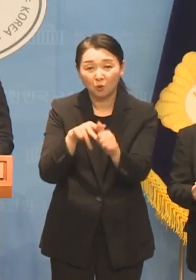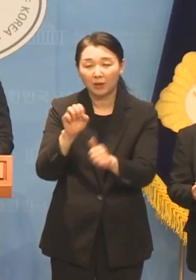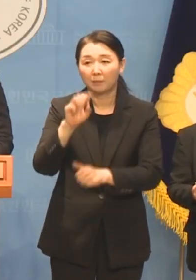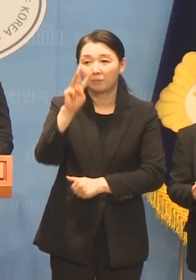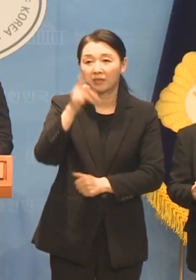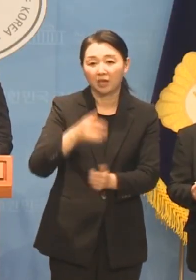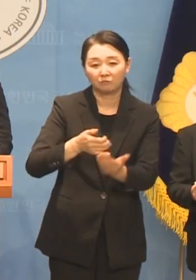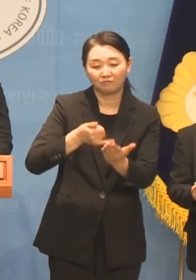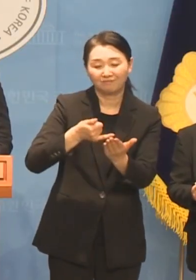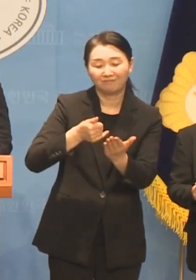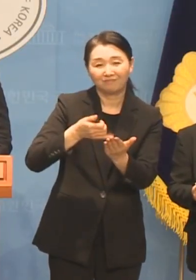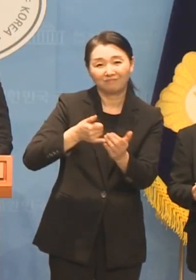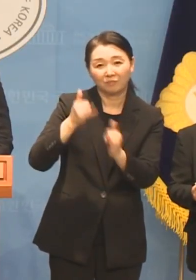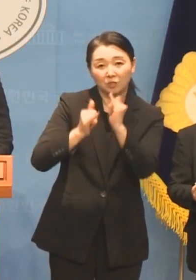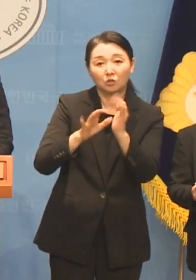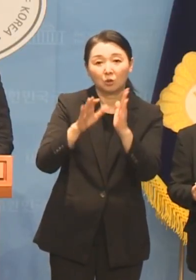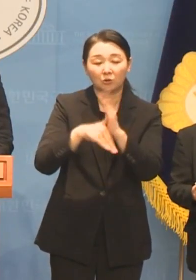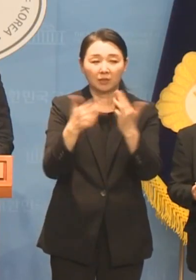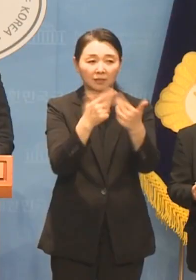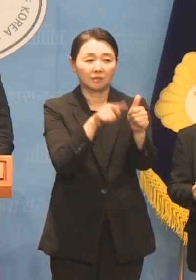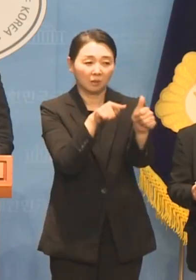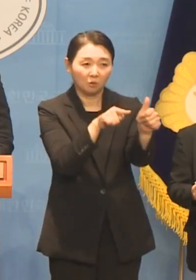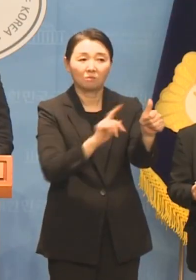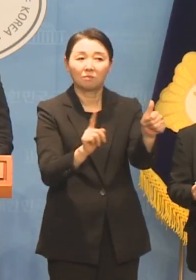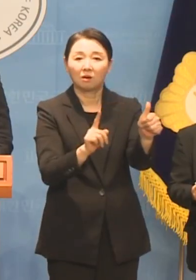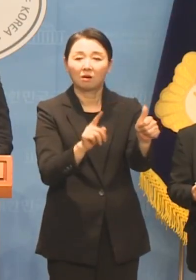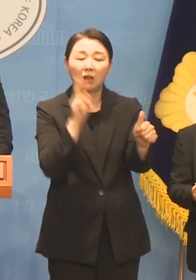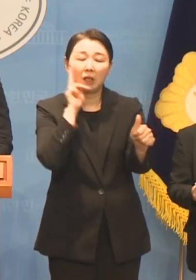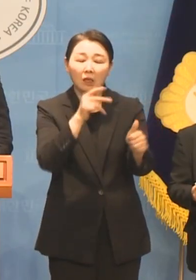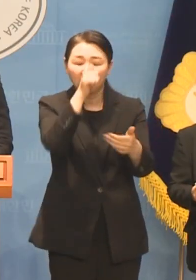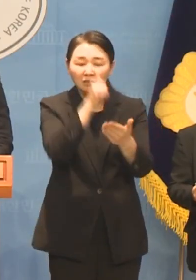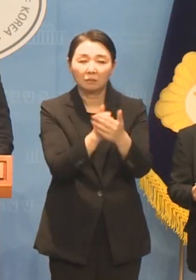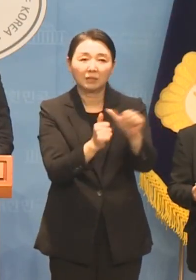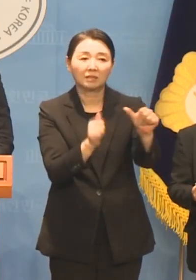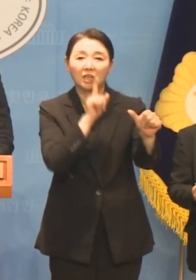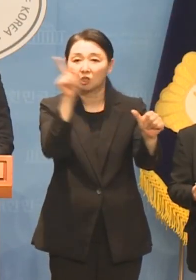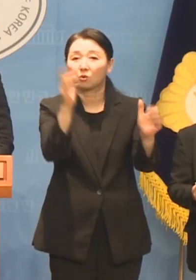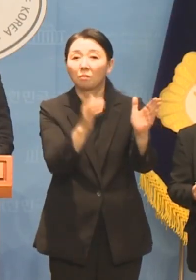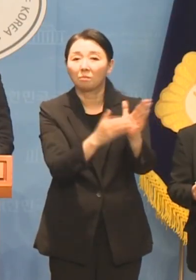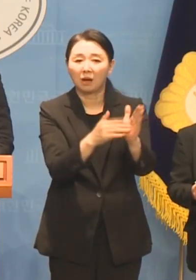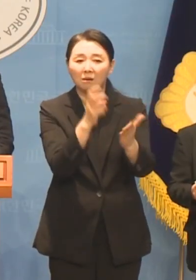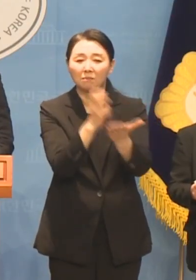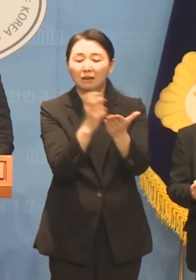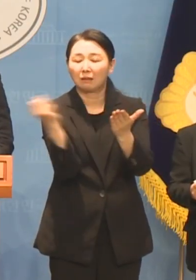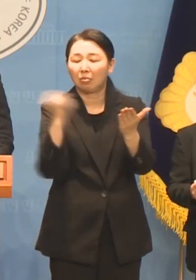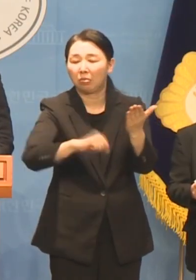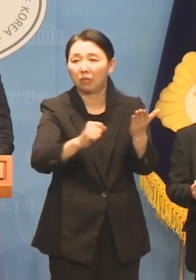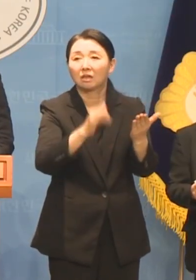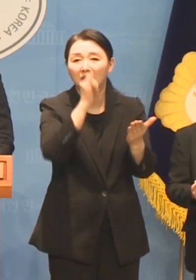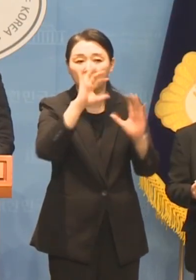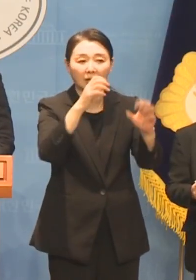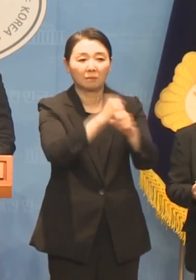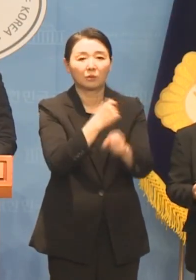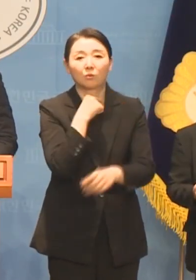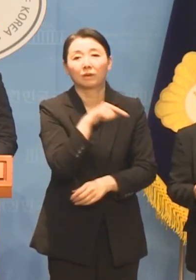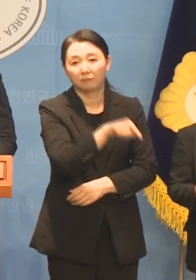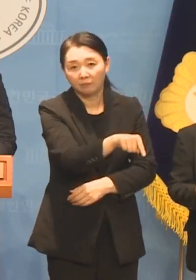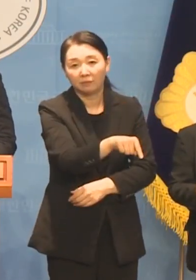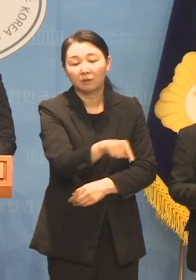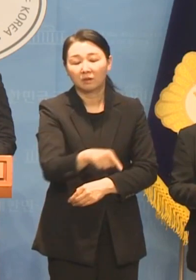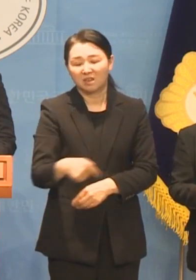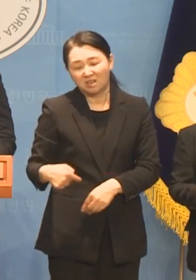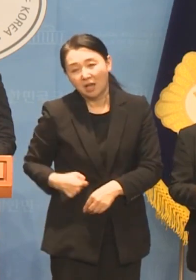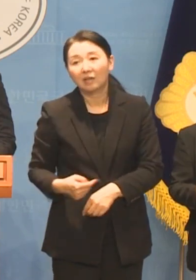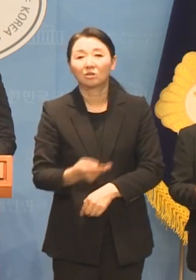뉴스 인터뷰에서 이재명 후보를 지칭하며 중범죄로 5개가 기소가 되고 반칙과 불공정이 판치는 나라를 만들어버렸다.